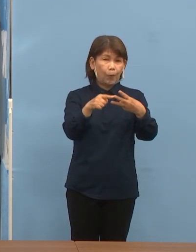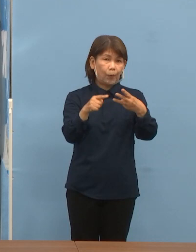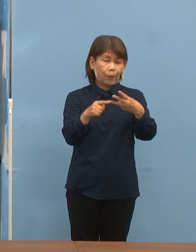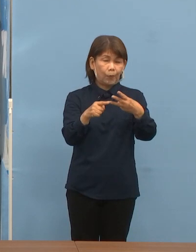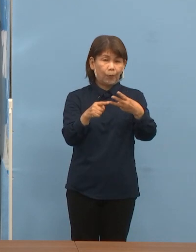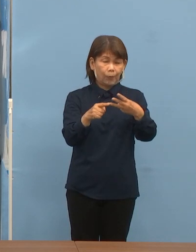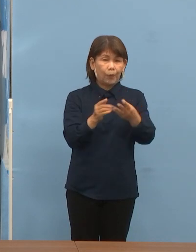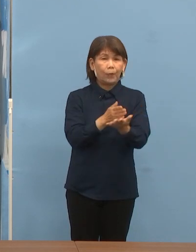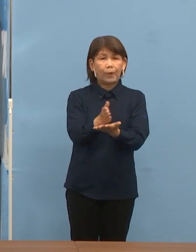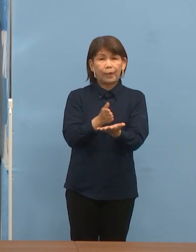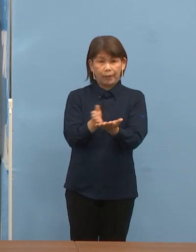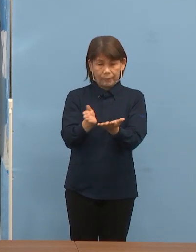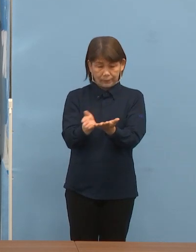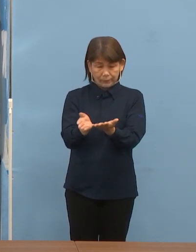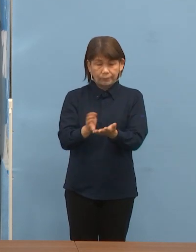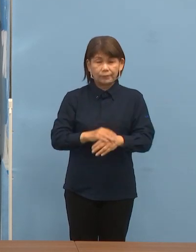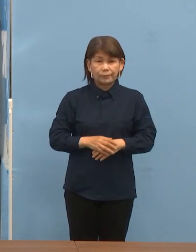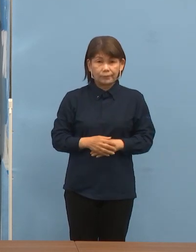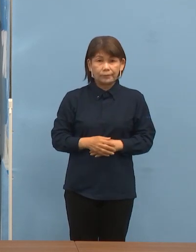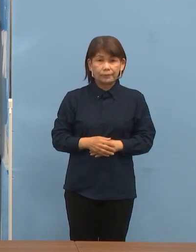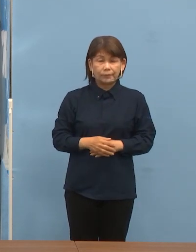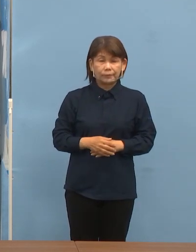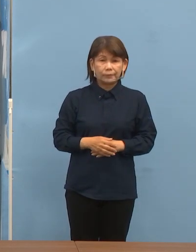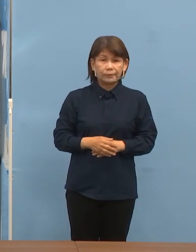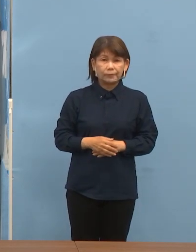に聞いております。